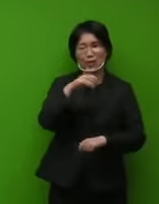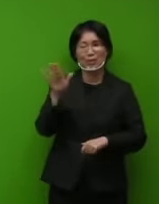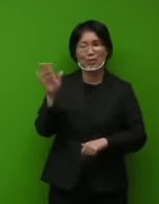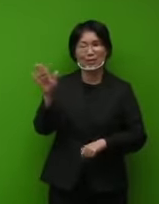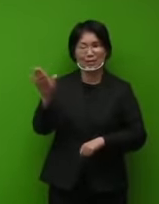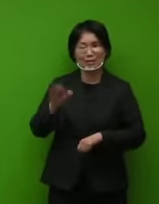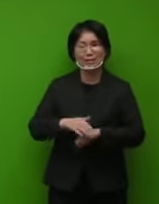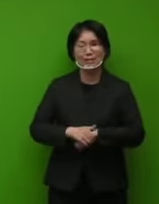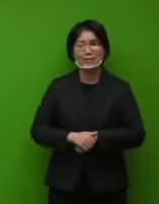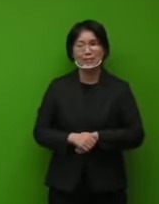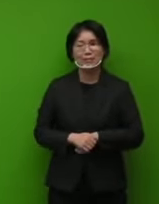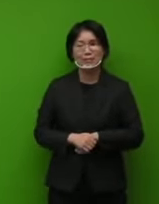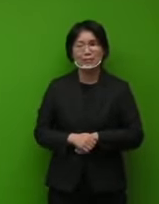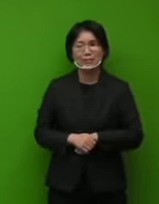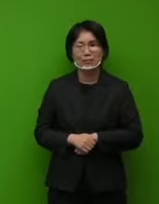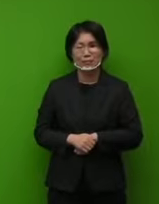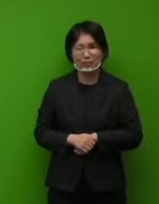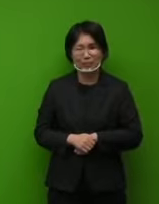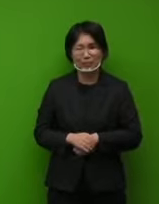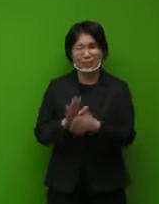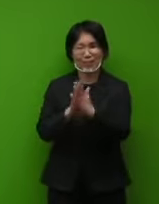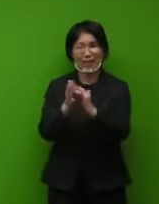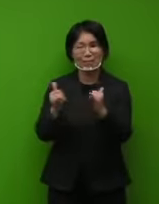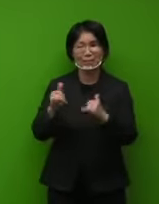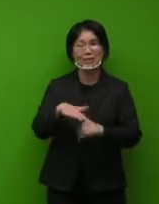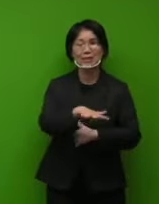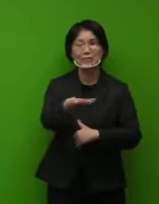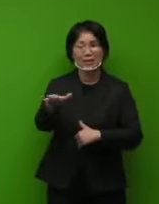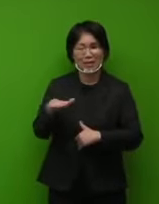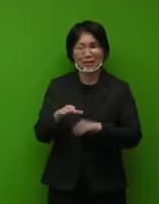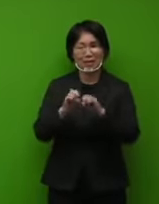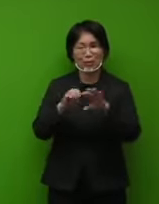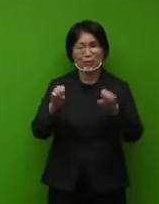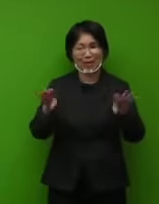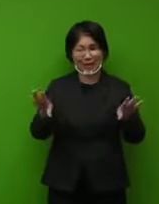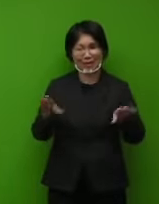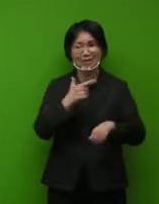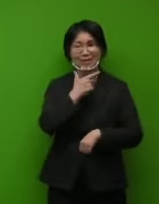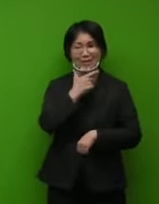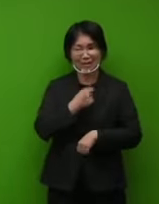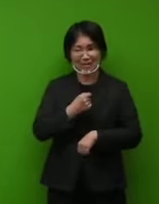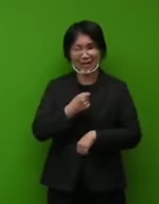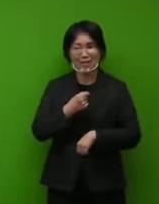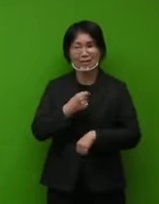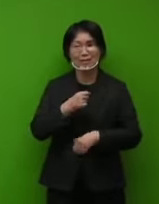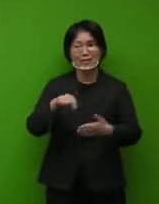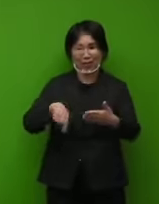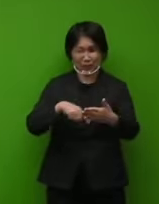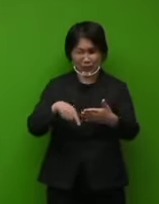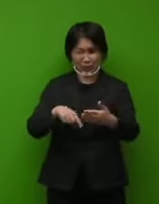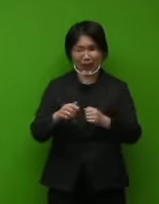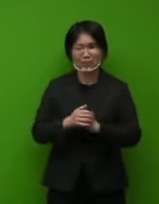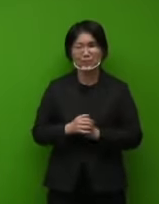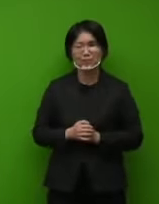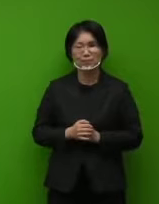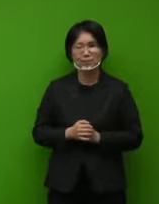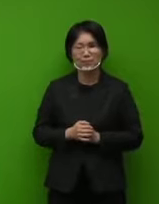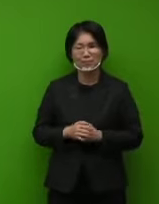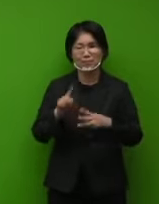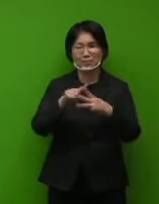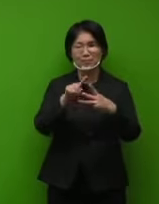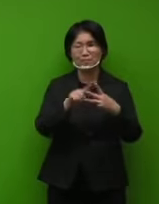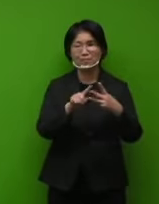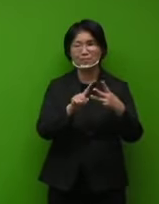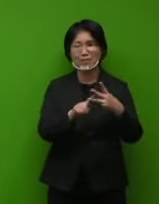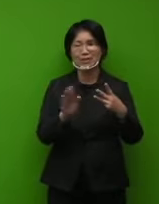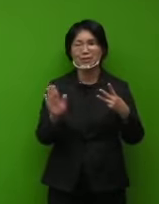します。県民の皆さんに呼びかけさせていただきたいところはですね、主に3点